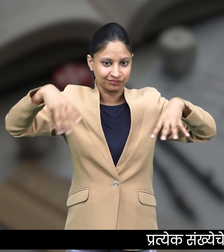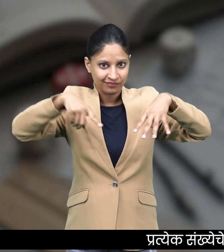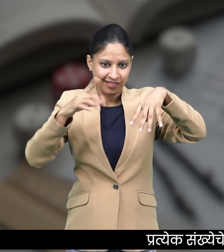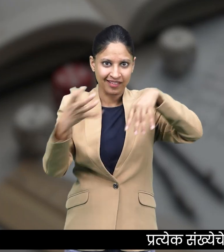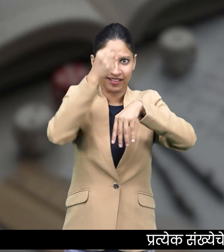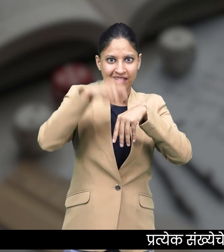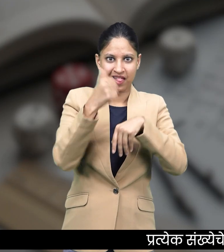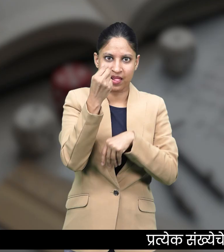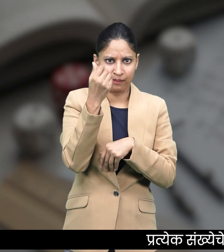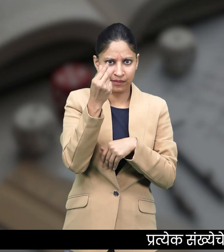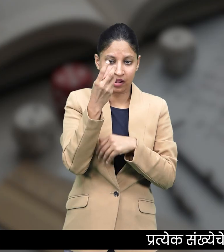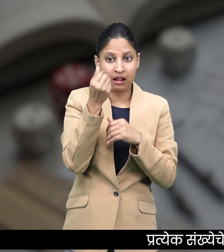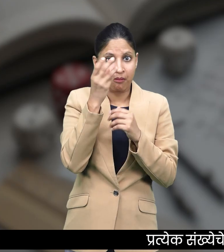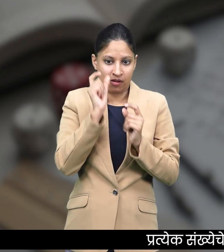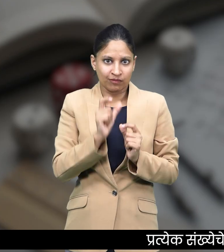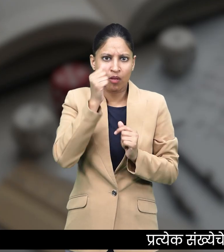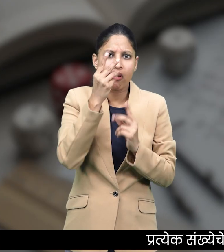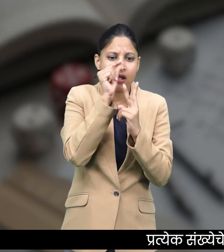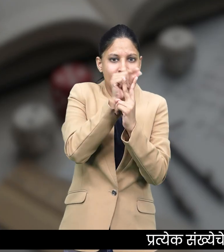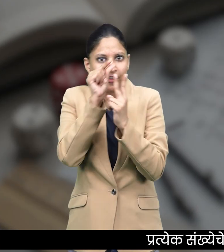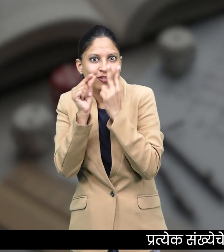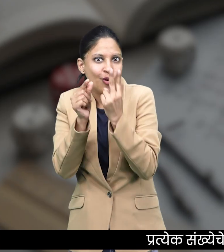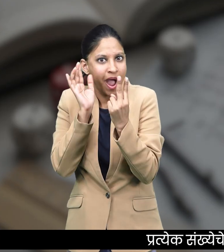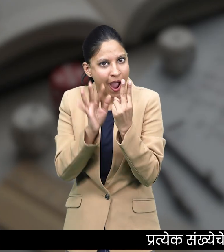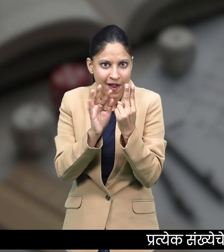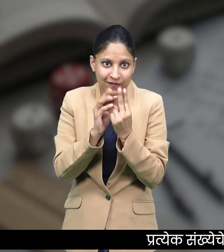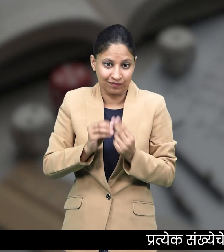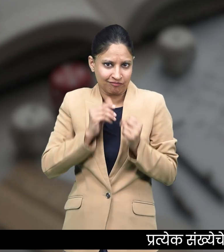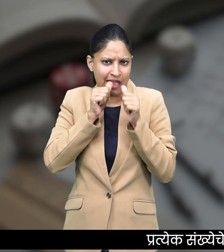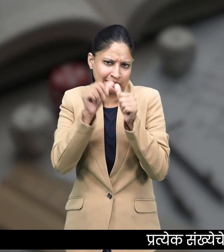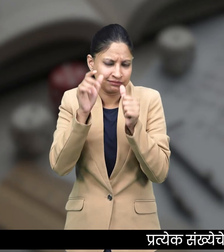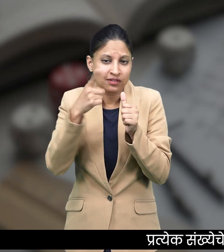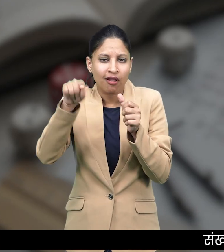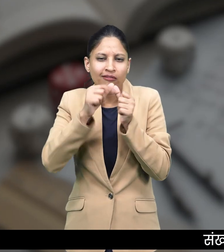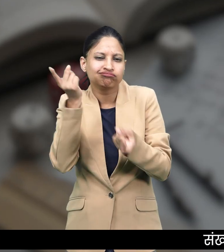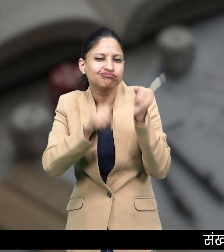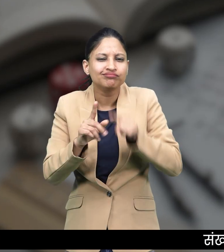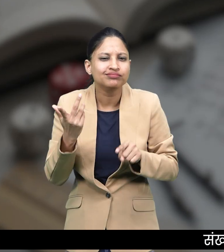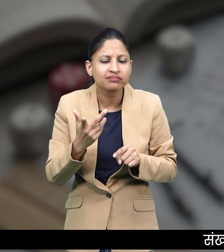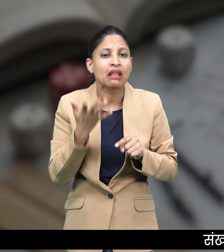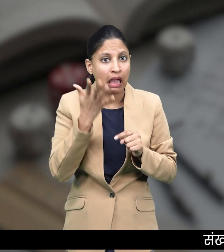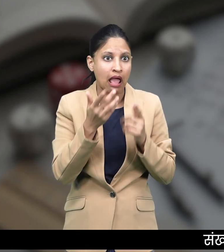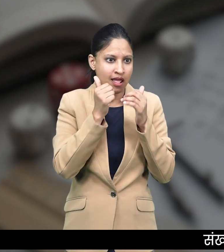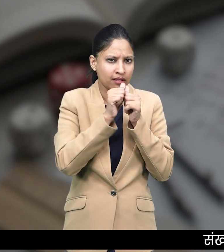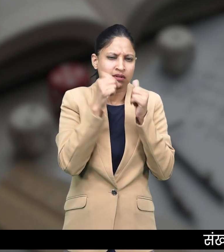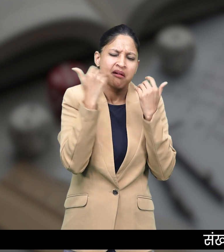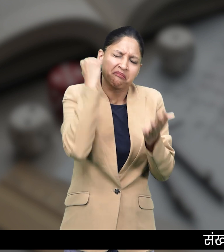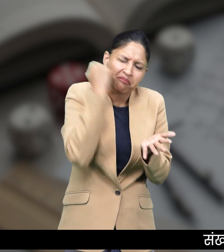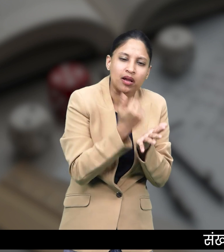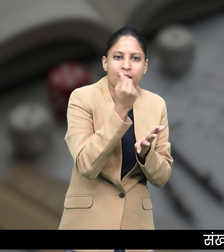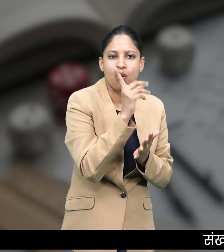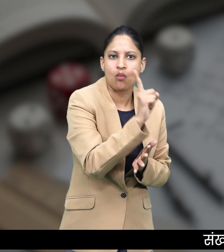प्रत्येक संख्येचे कमीत कमी 2 घटक असतात. संख्या 1 आणि संख्या